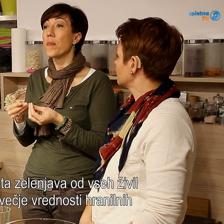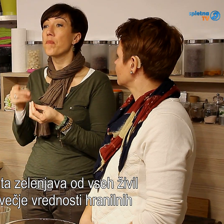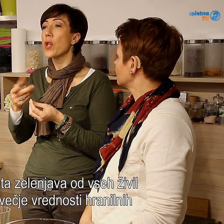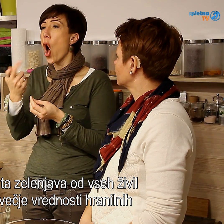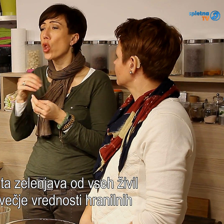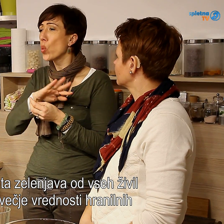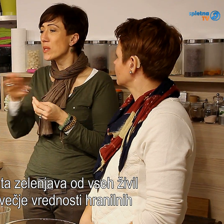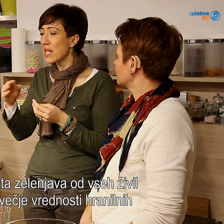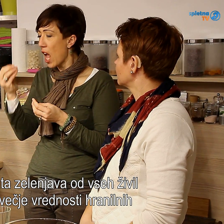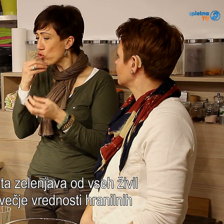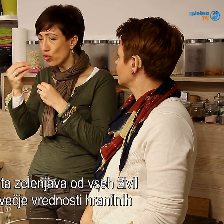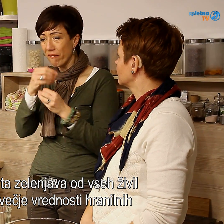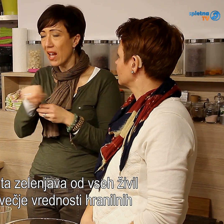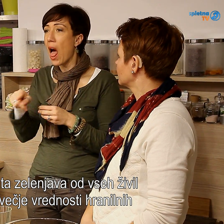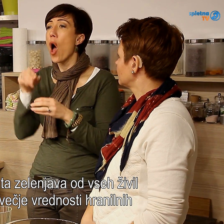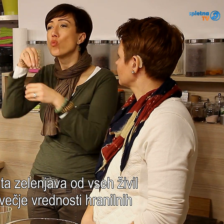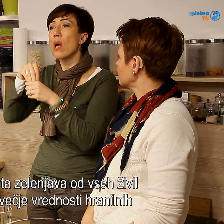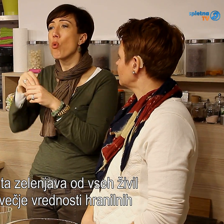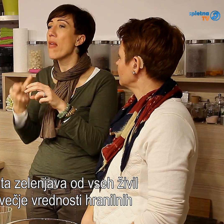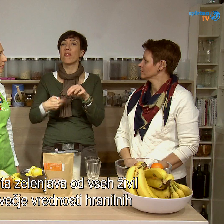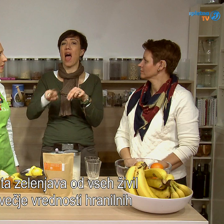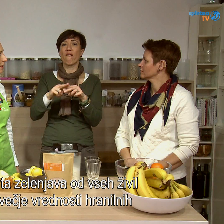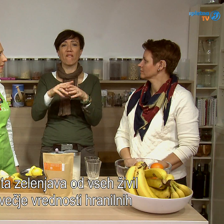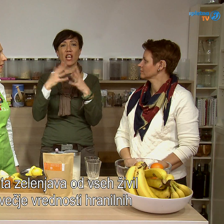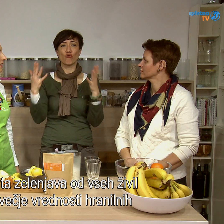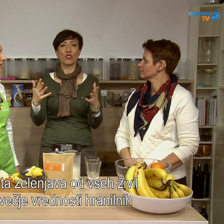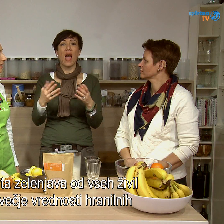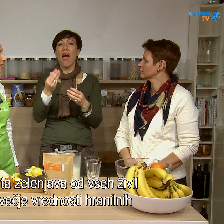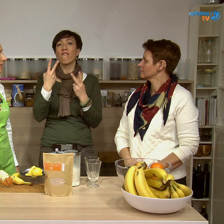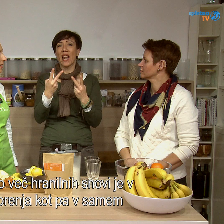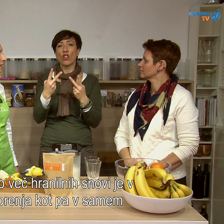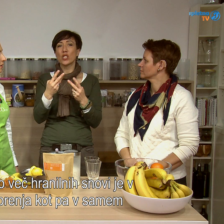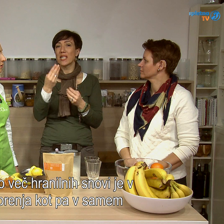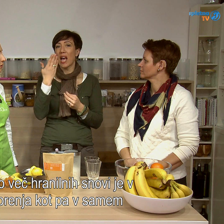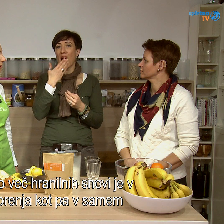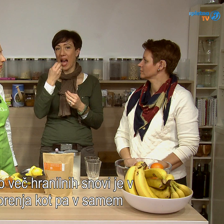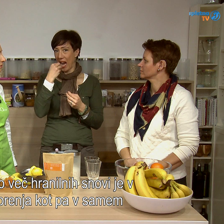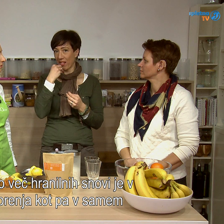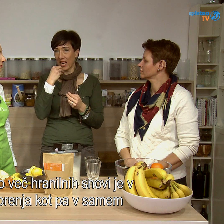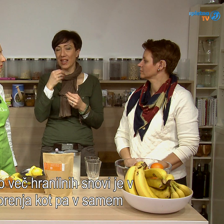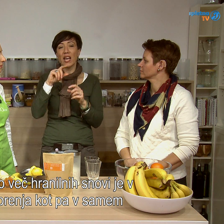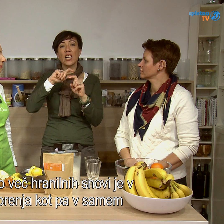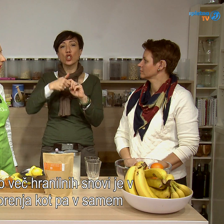od vseh živil vsebuje največje vrednosti hranilnih snovi.